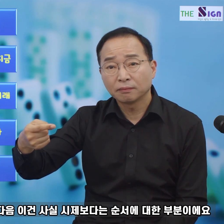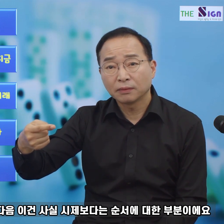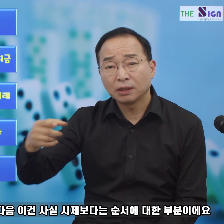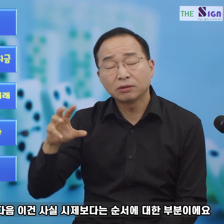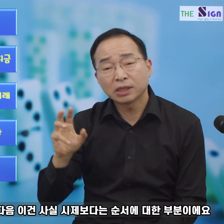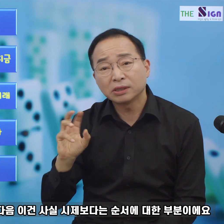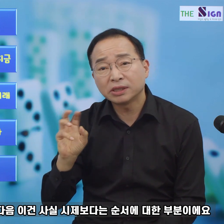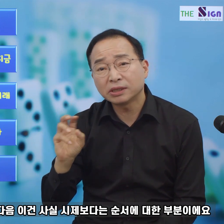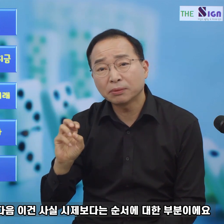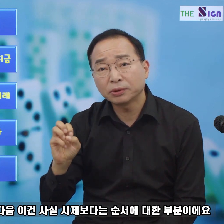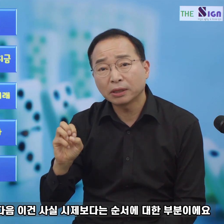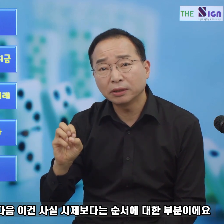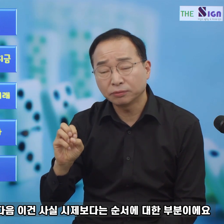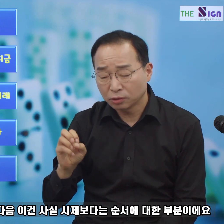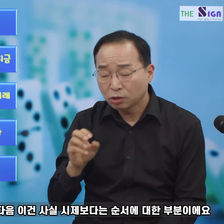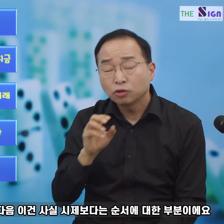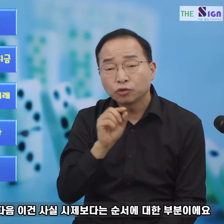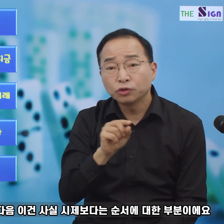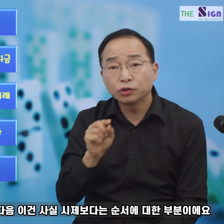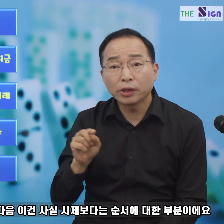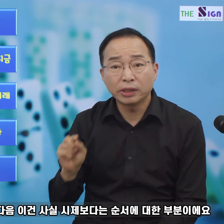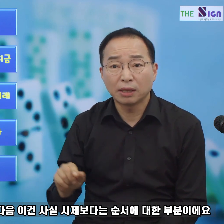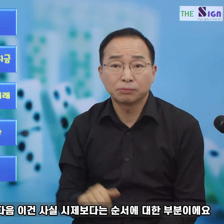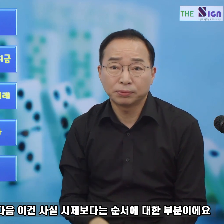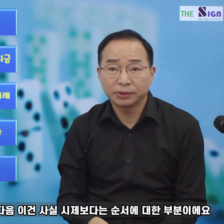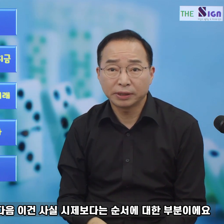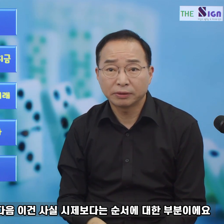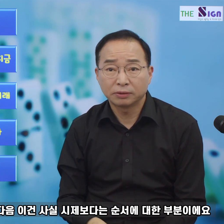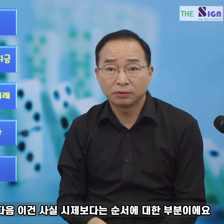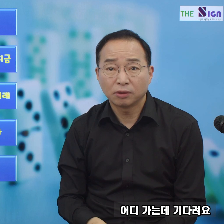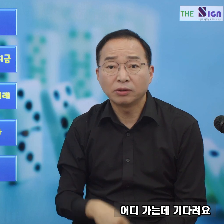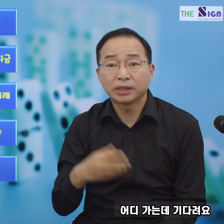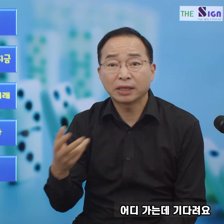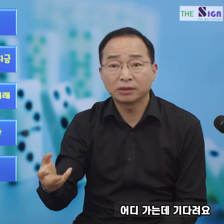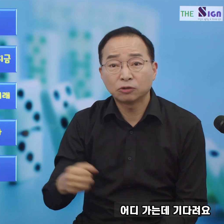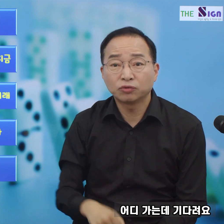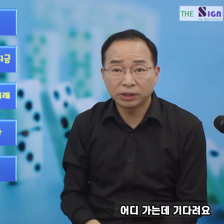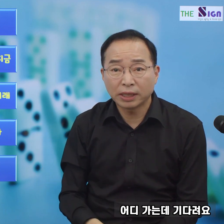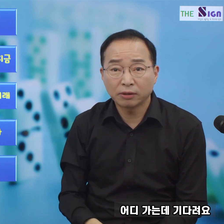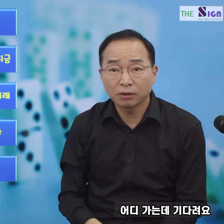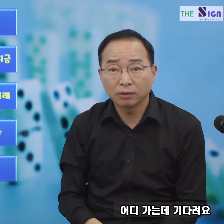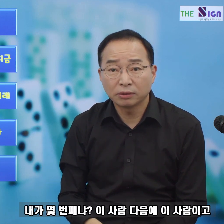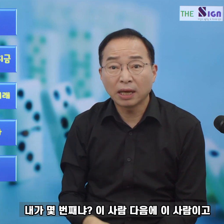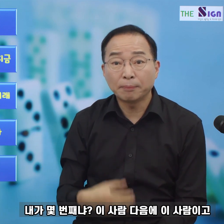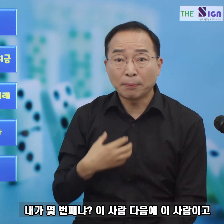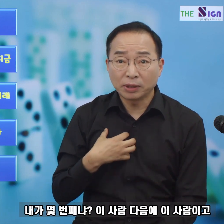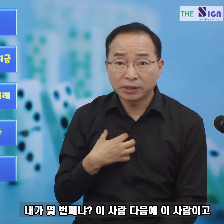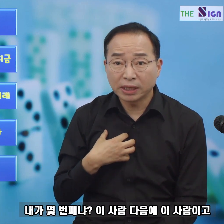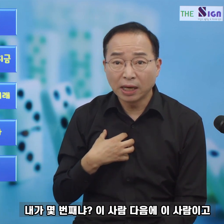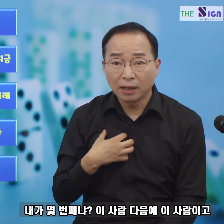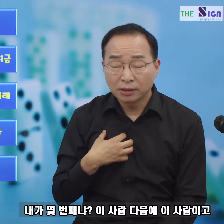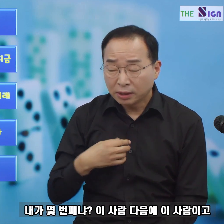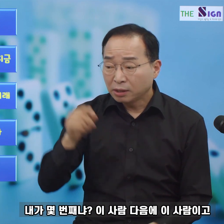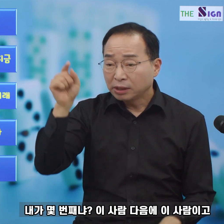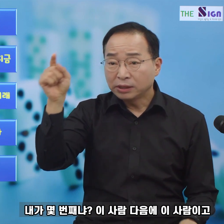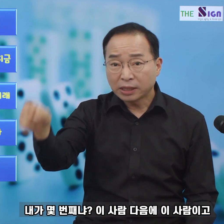이건 사실 시제보다는 순서에 대한 부분이에요. 어디 갔는데 누구 기다려. 내가 몇 번째냐? 이